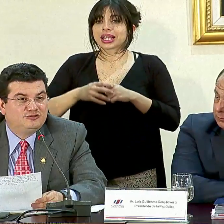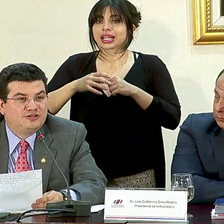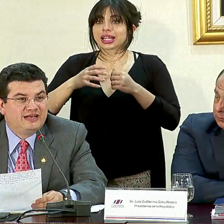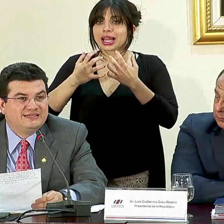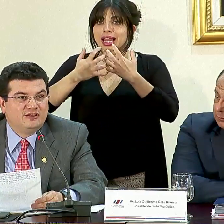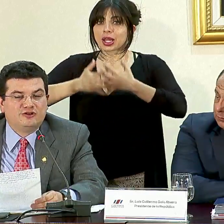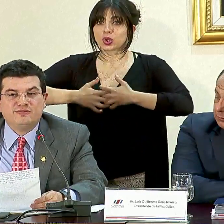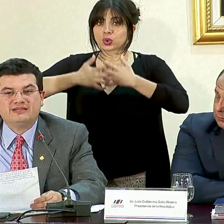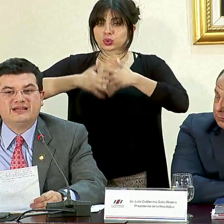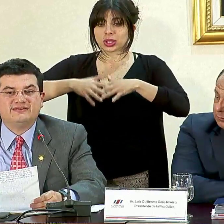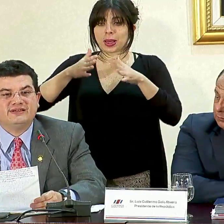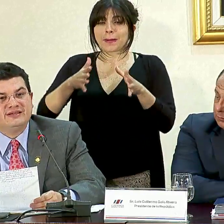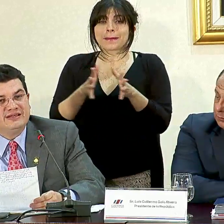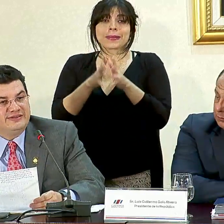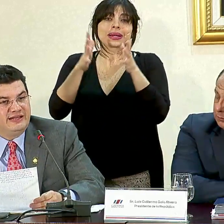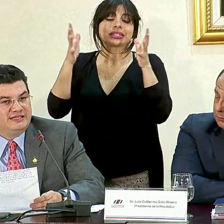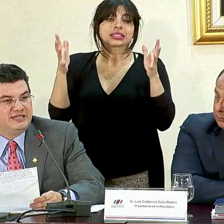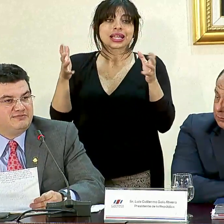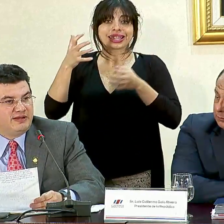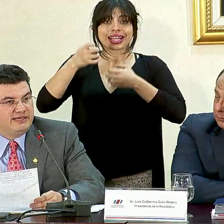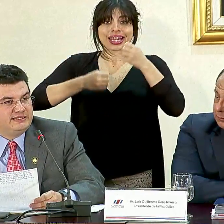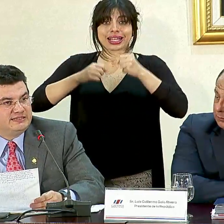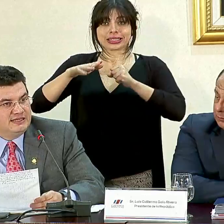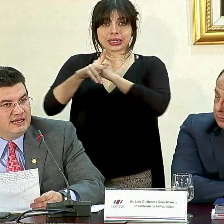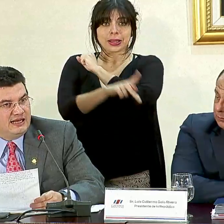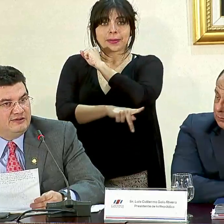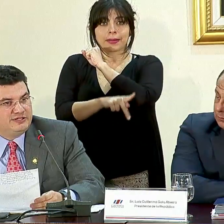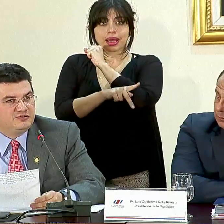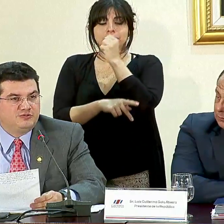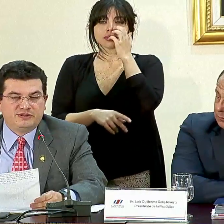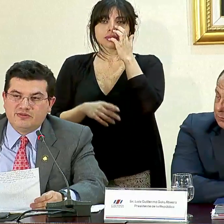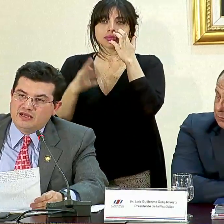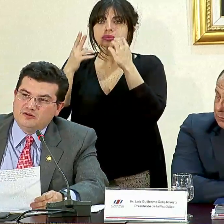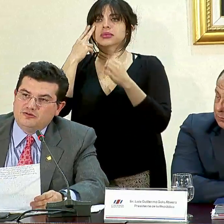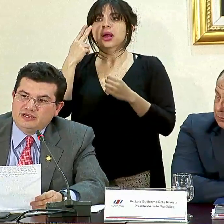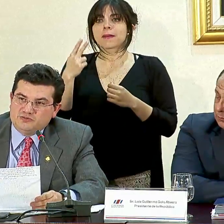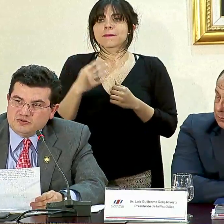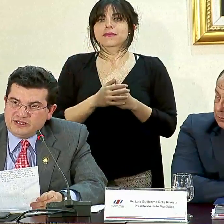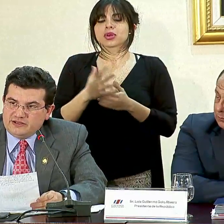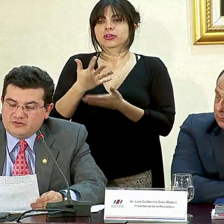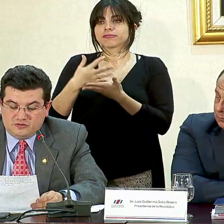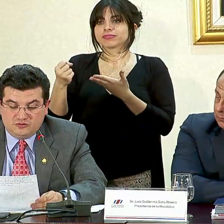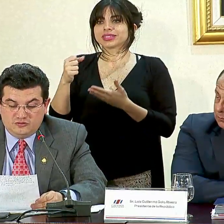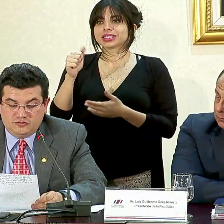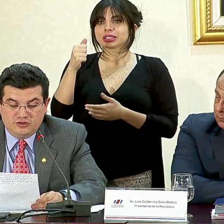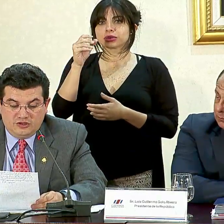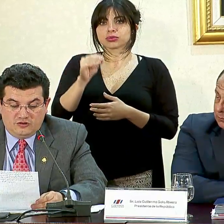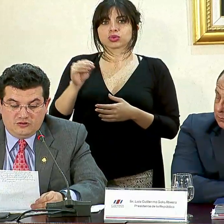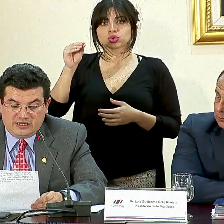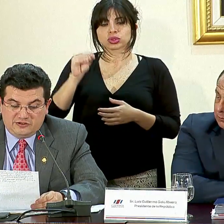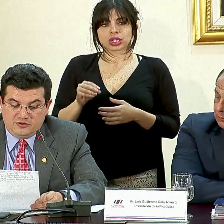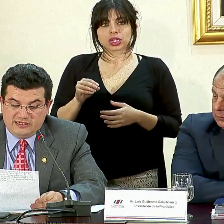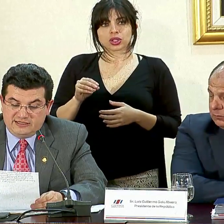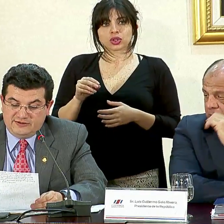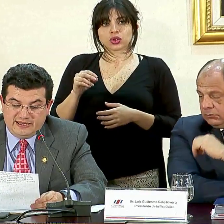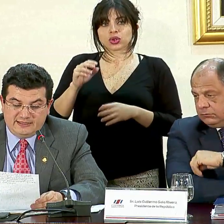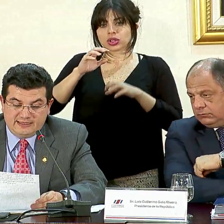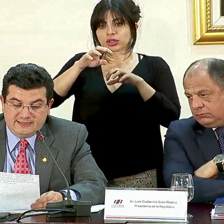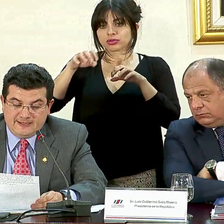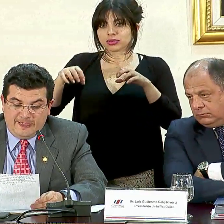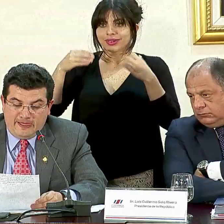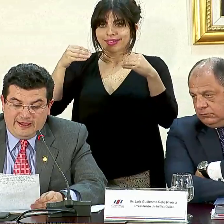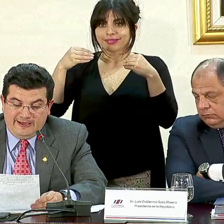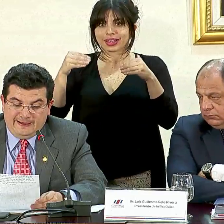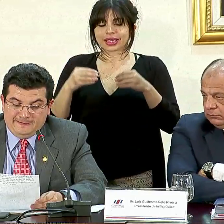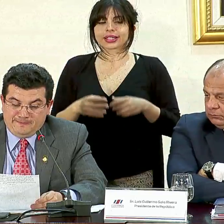El industrializador más grande de leche del país ha visto mermado en un 10% sus colocaciones y